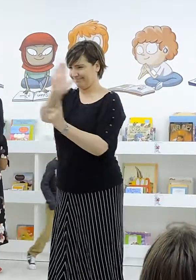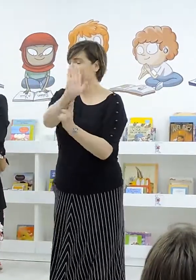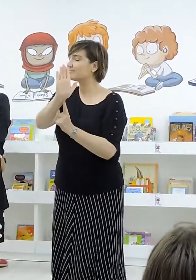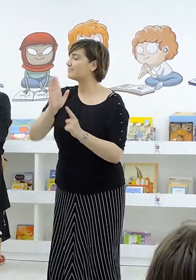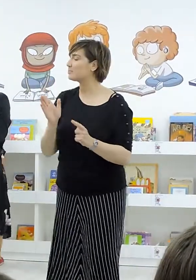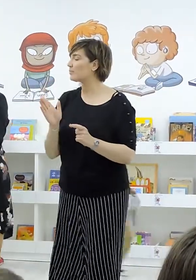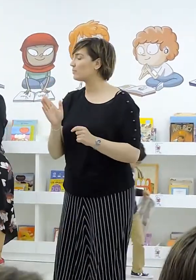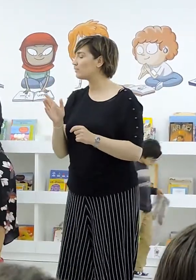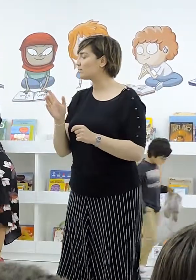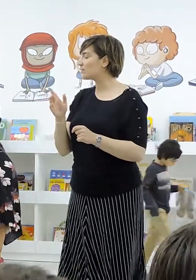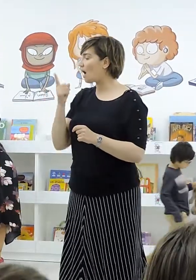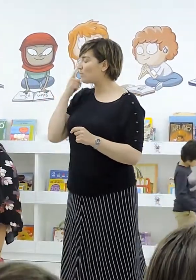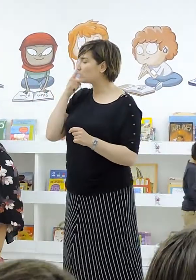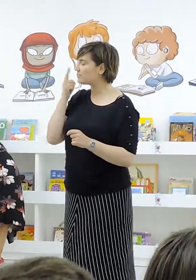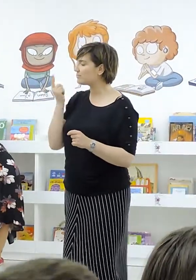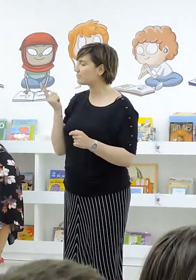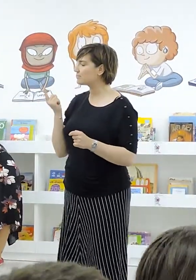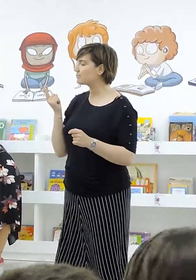Vamos